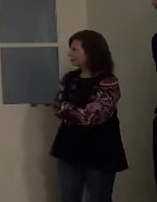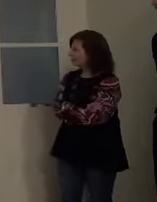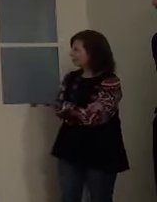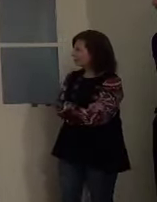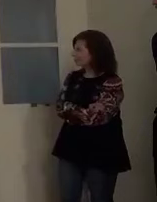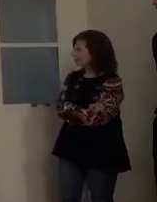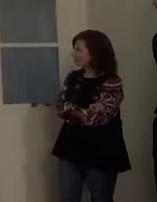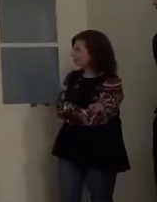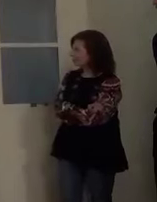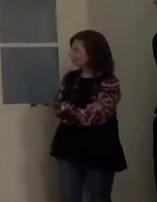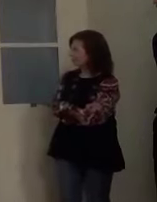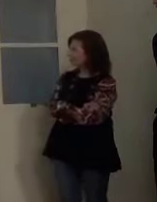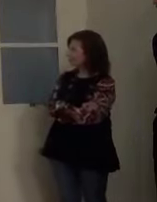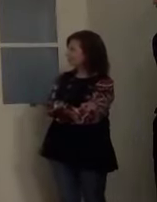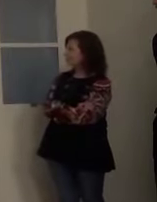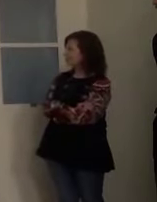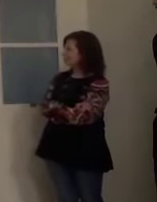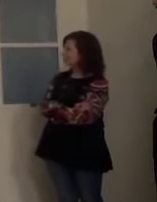más